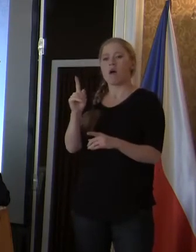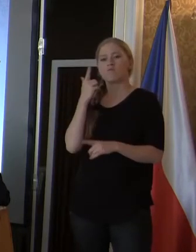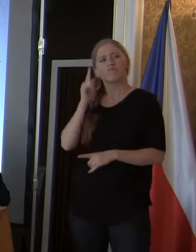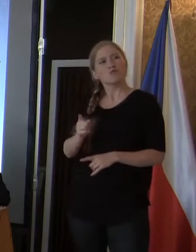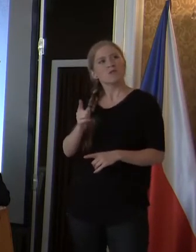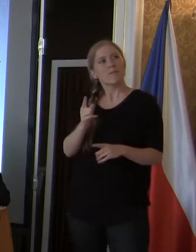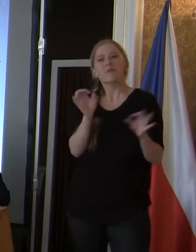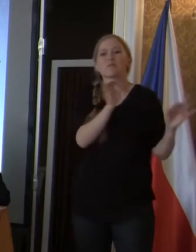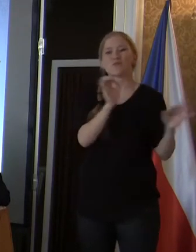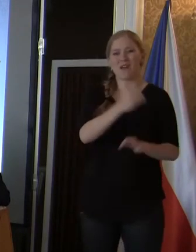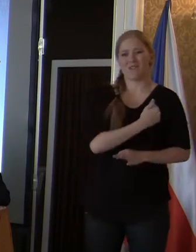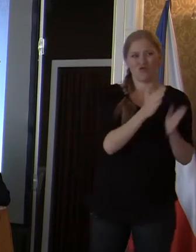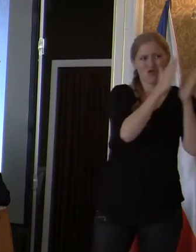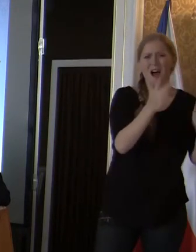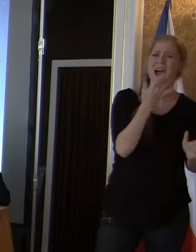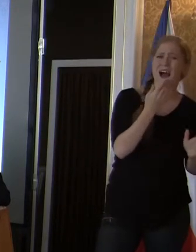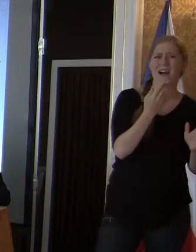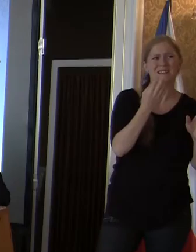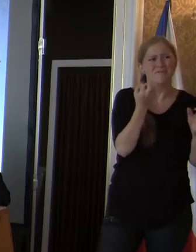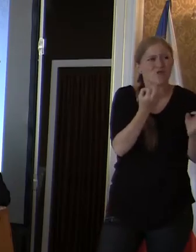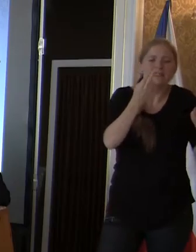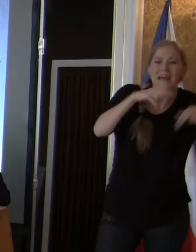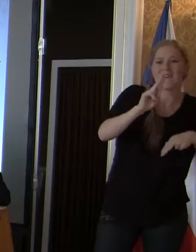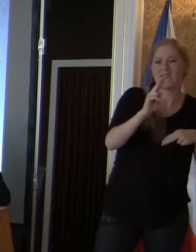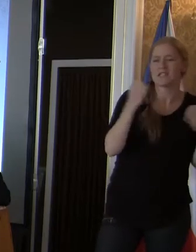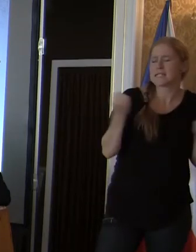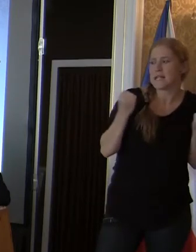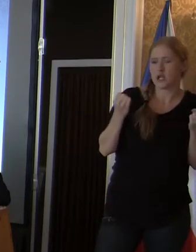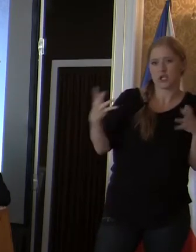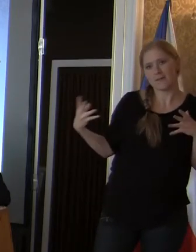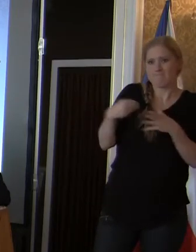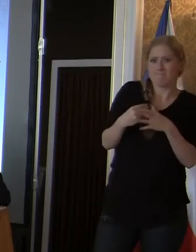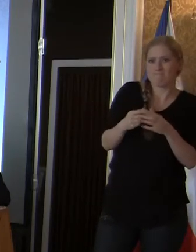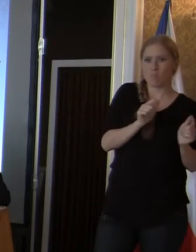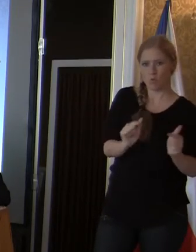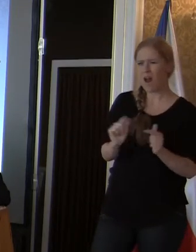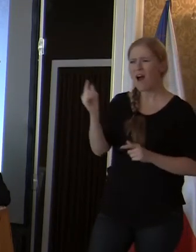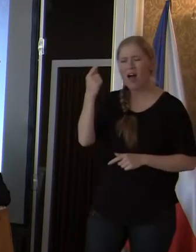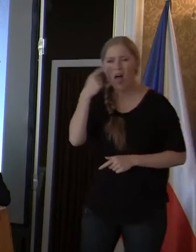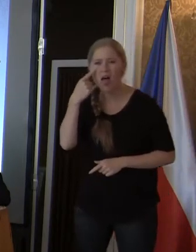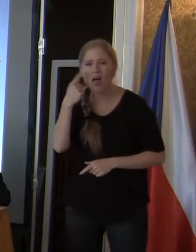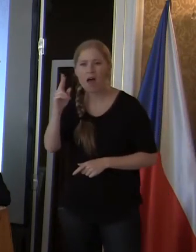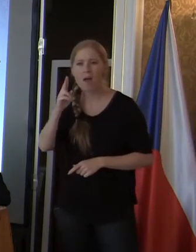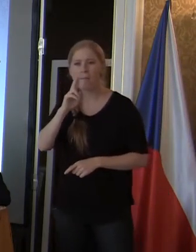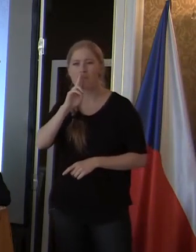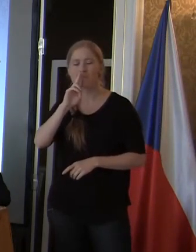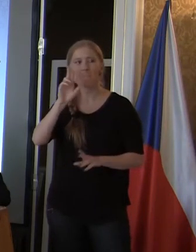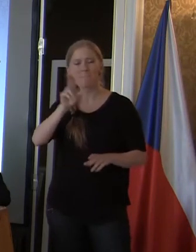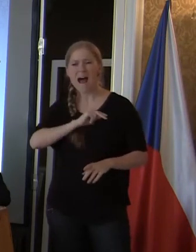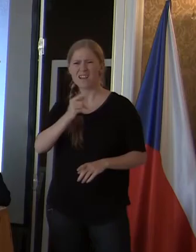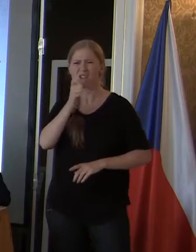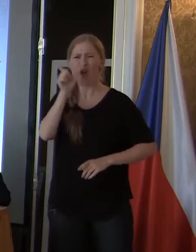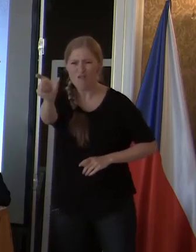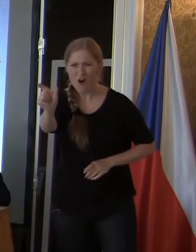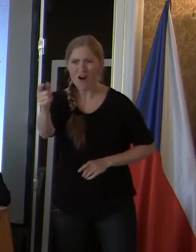Vybavili jste si někdo ten pořad paní Jilkové nedávno, byl tam ještě pan ministr a bylo tam tlumočení znakového jazyka a po 5 minutách